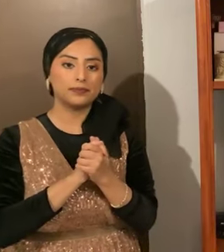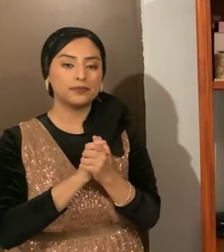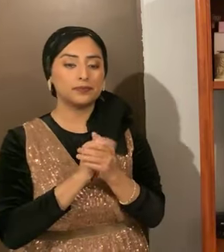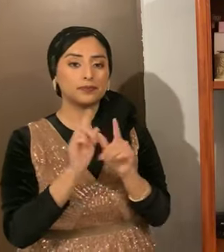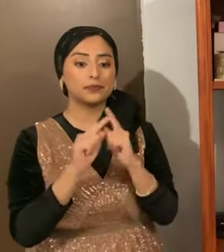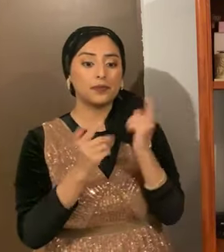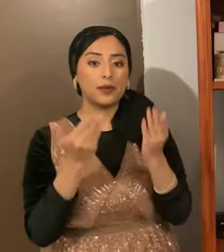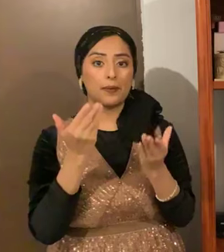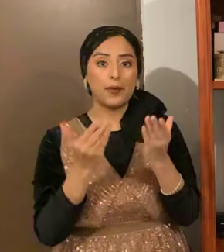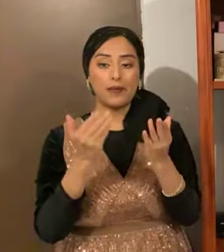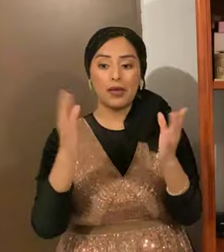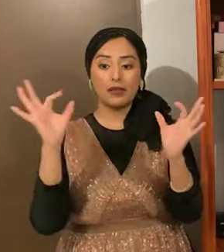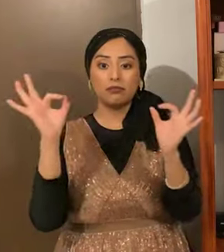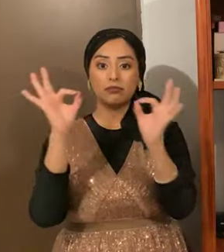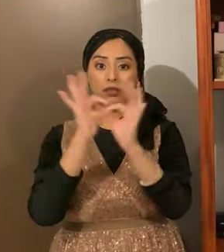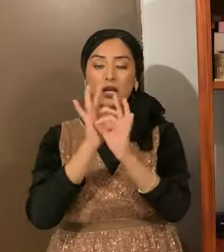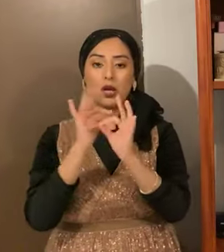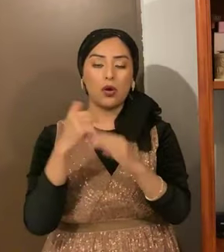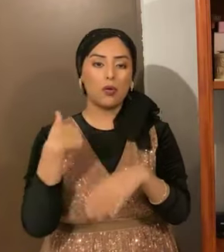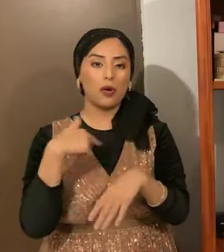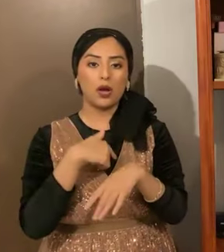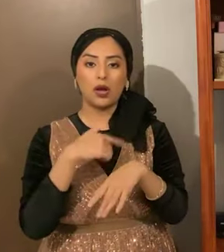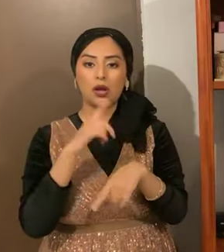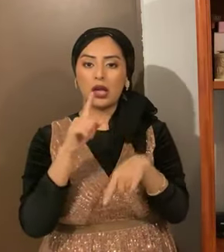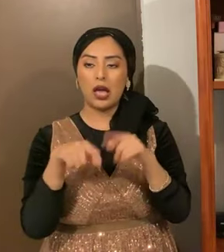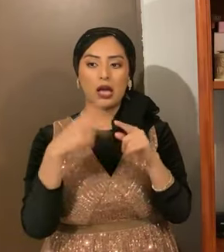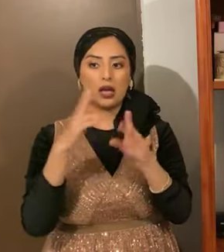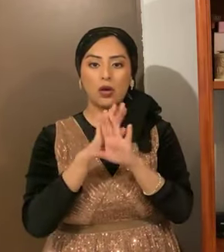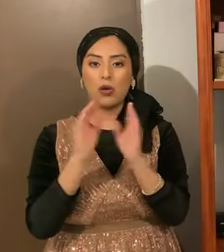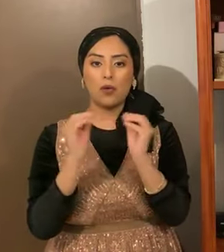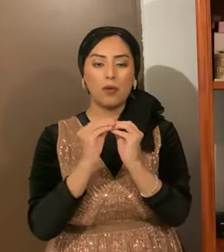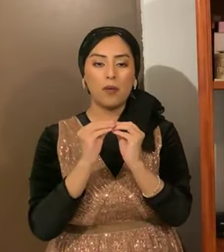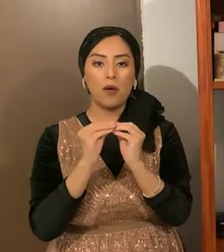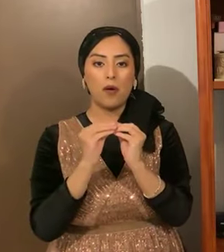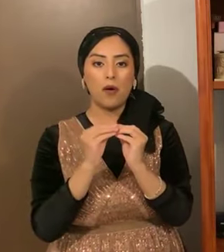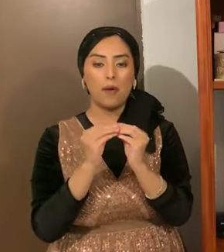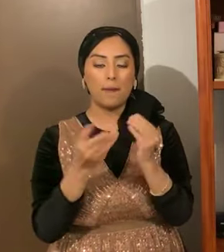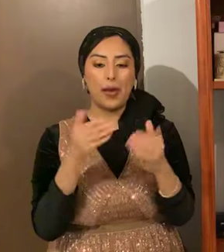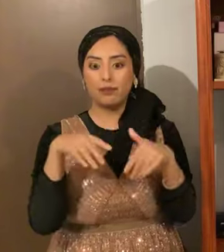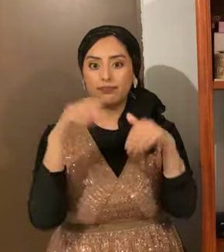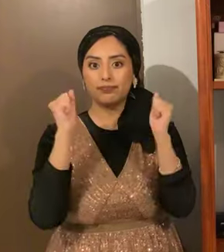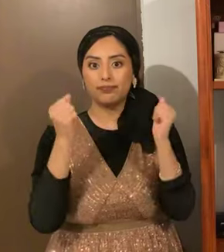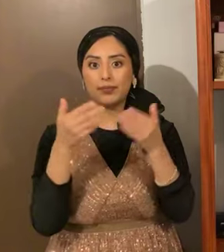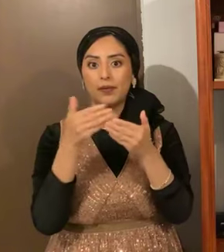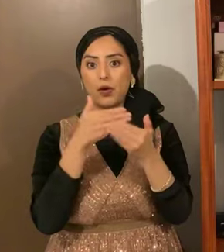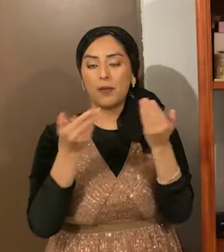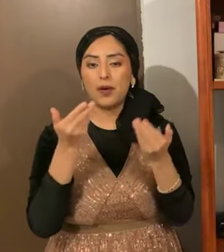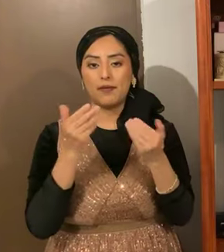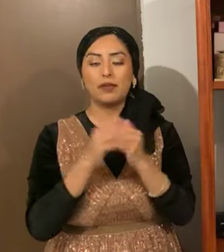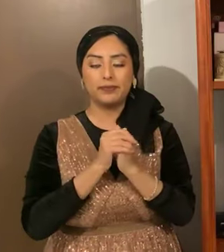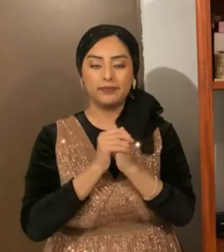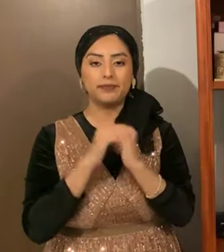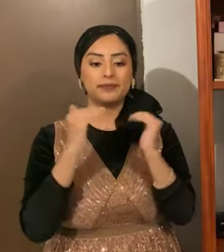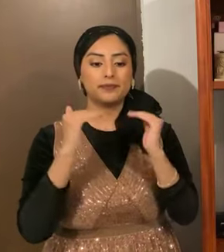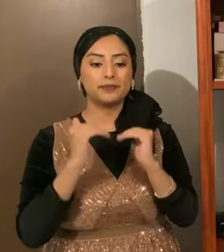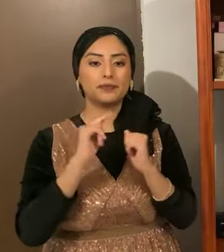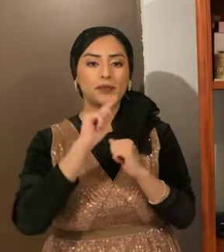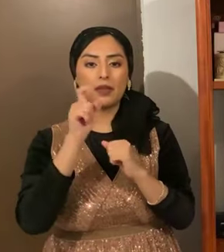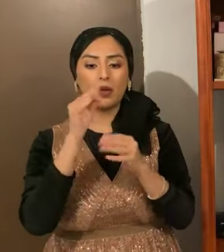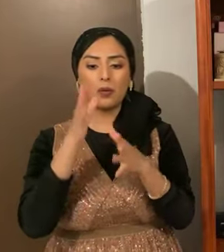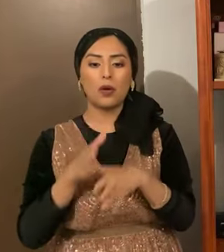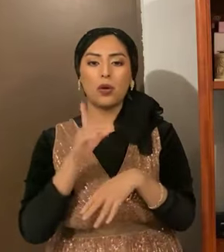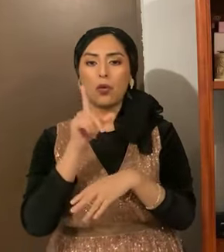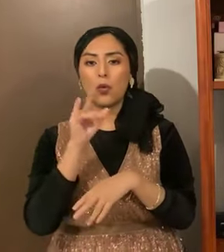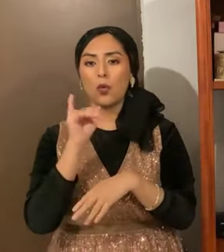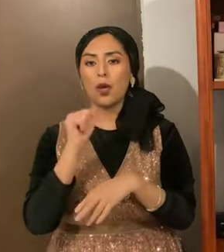muy probable que ese eclipse nosotros ya no lo veamos desde la Tierra. Bueno, ahora le voy a pedir al Roy Luis